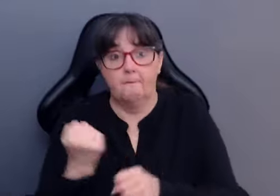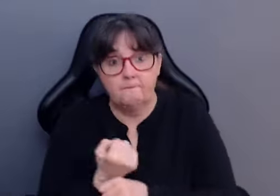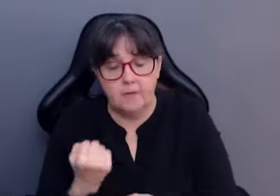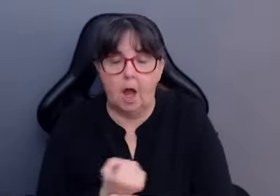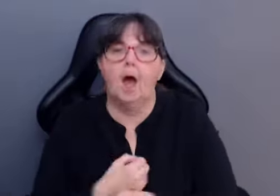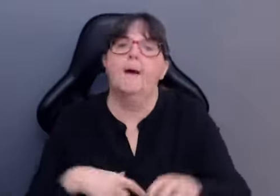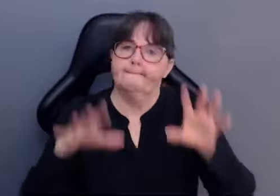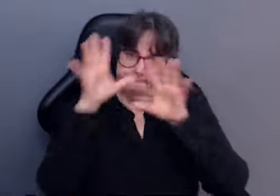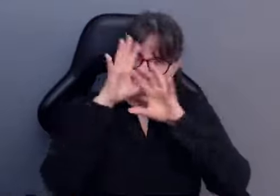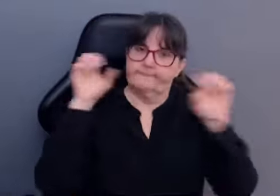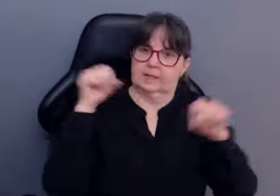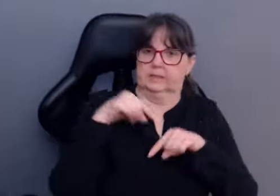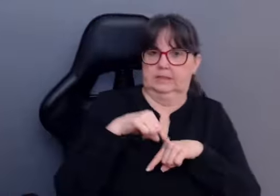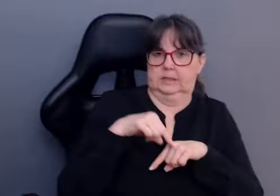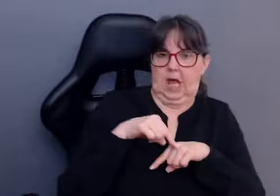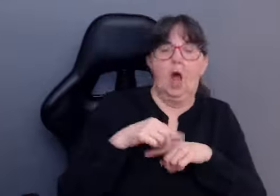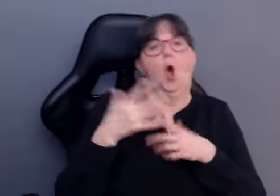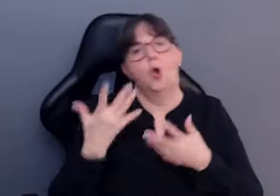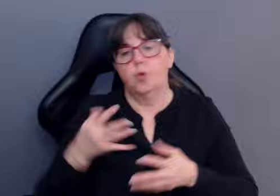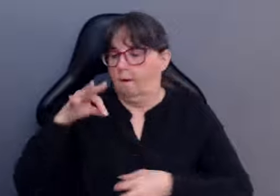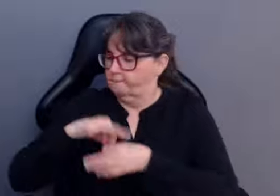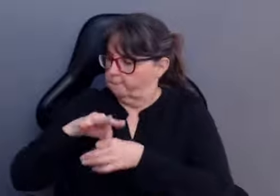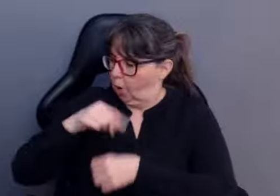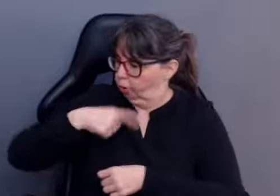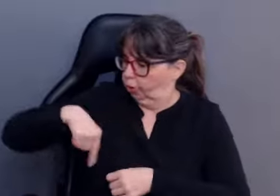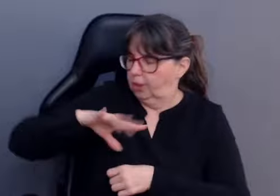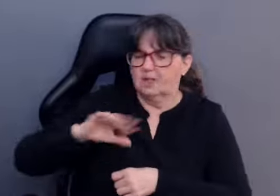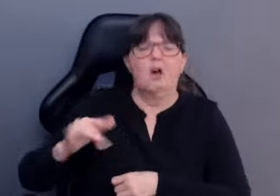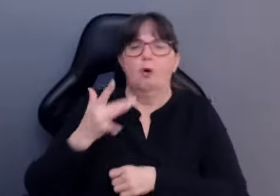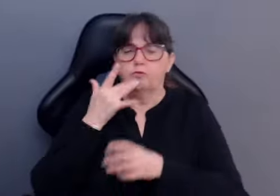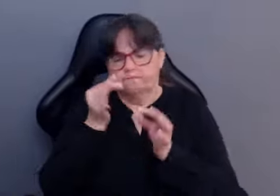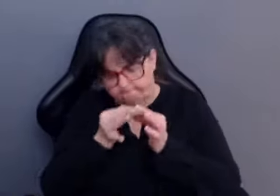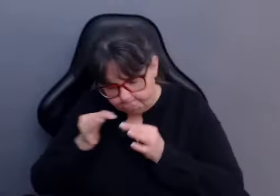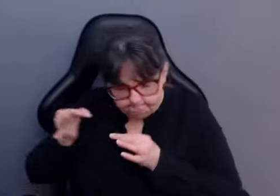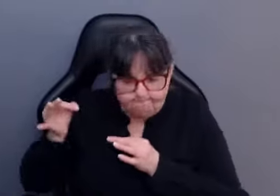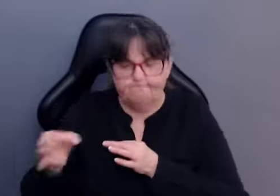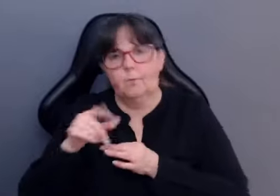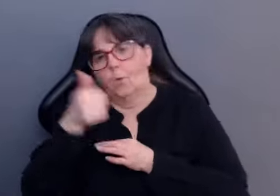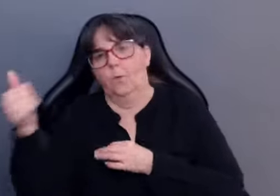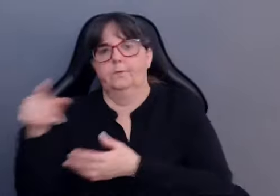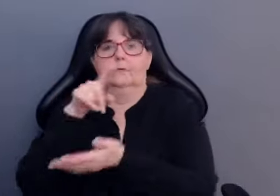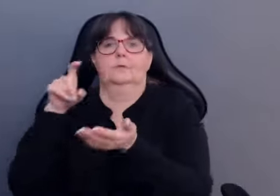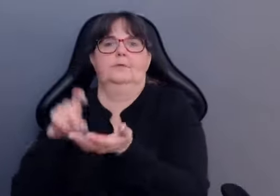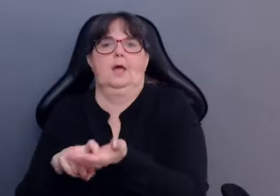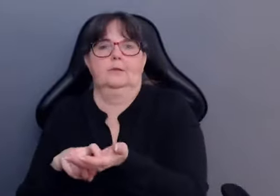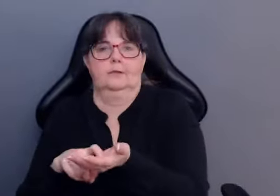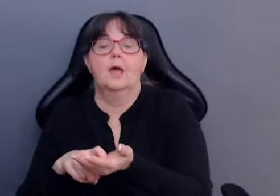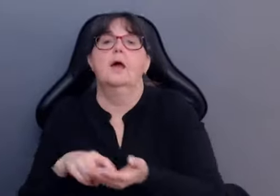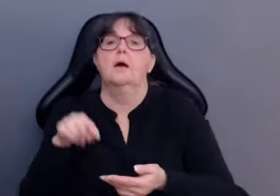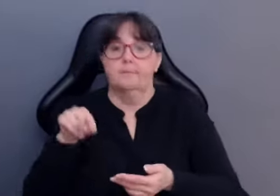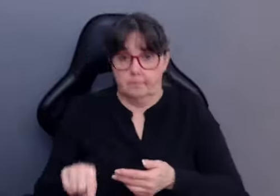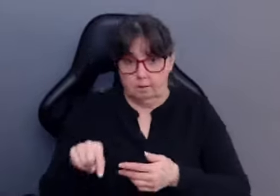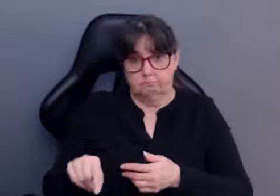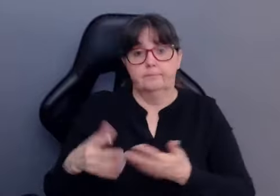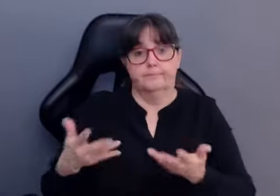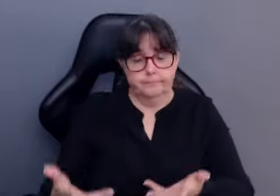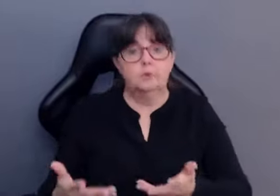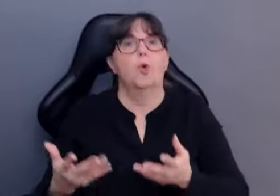ou par un vote majoritaire des administrateurs présents, et cette assemblée peut être tenue